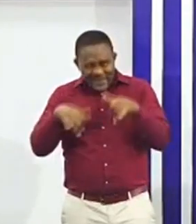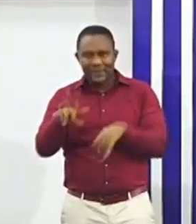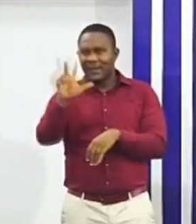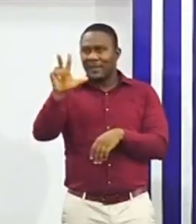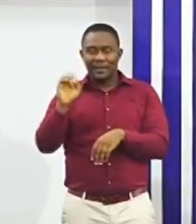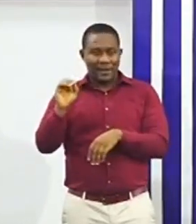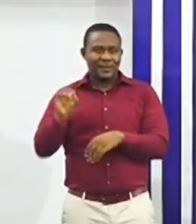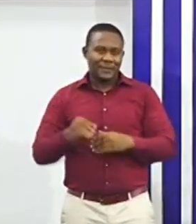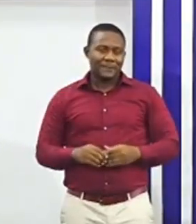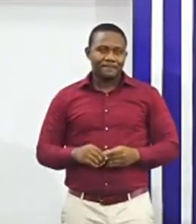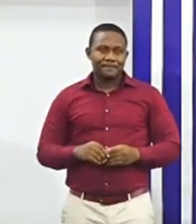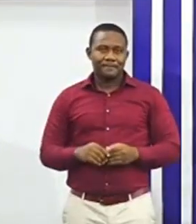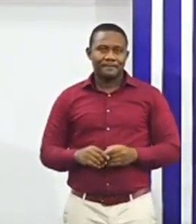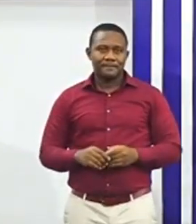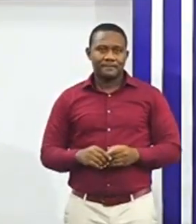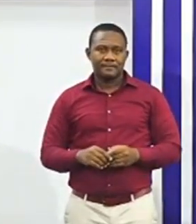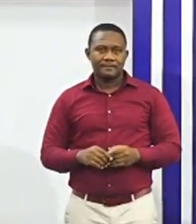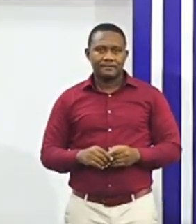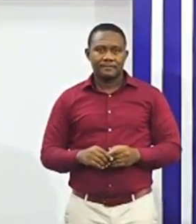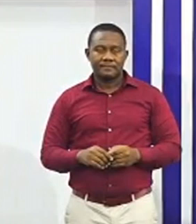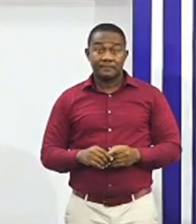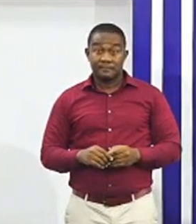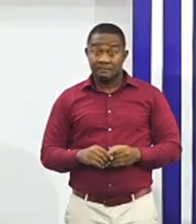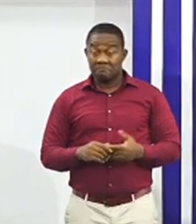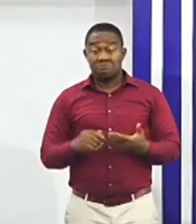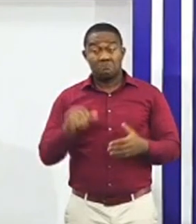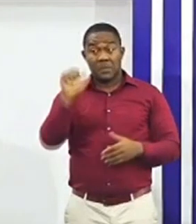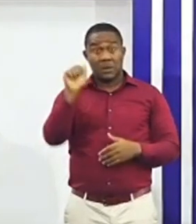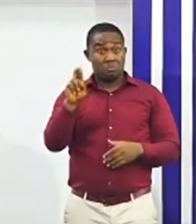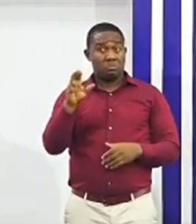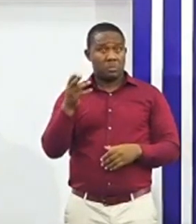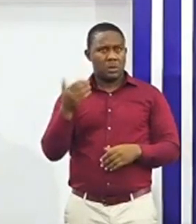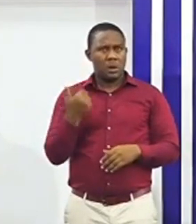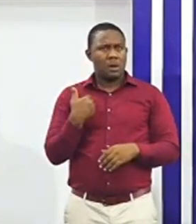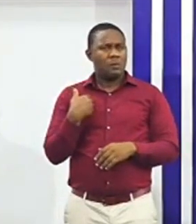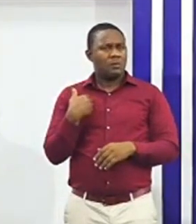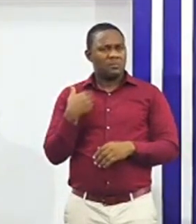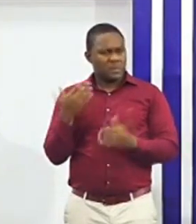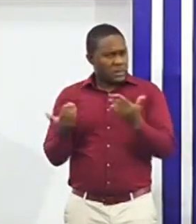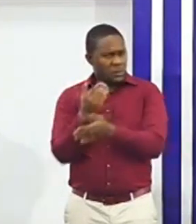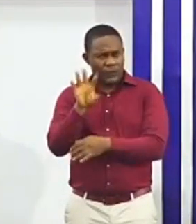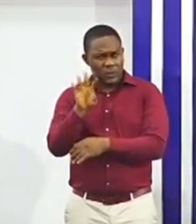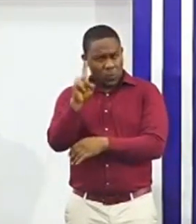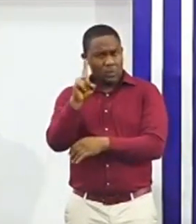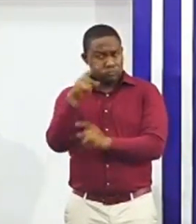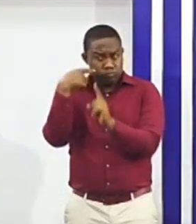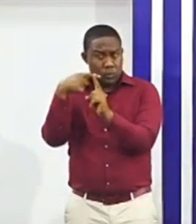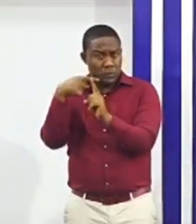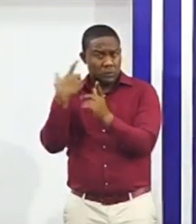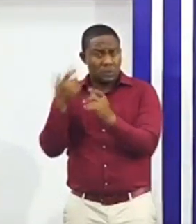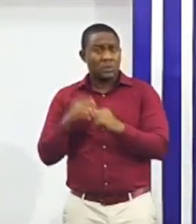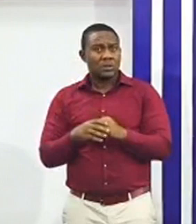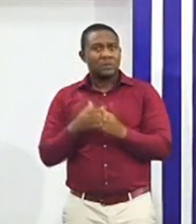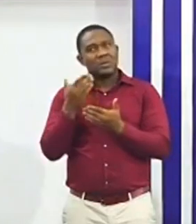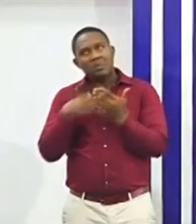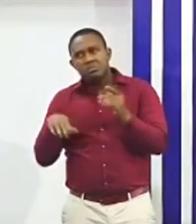na nii la yi routine surveillance. Te na maŋ deɛ bonɔ fiilɛ, deɛ bonɔ nyɔgraa noba a bonɔ fiilɛ ka ba